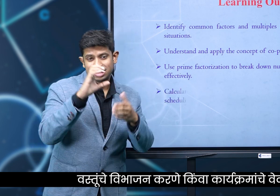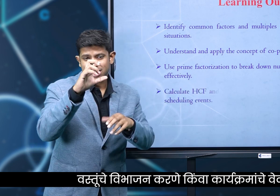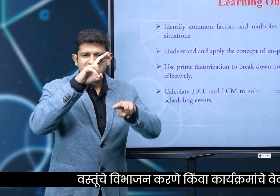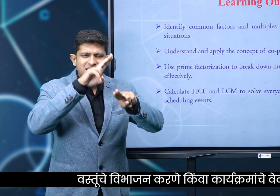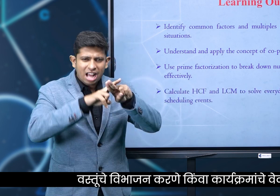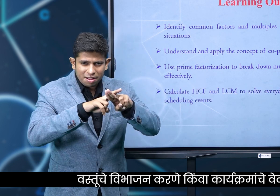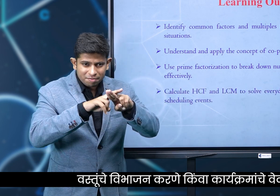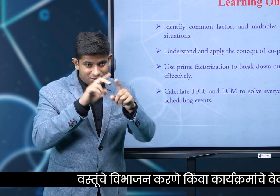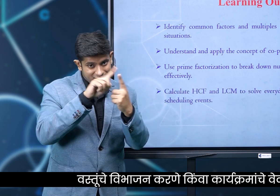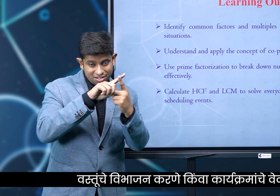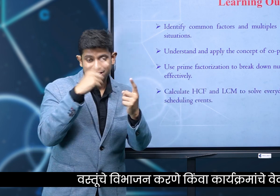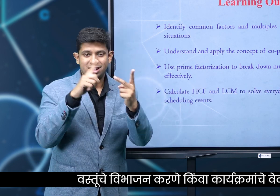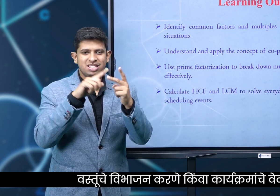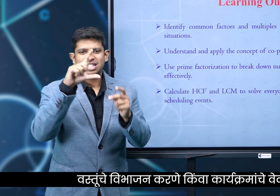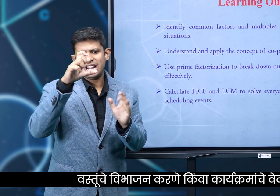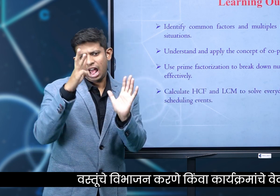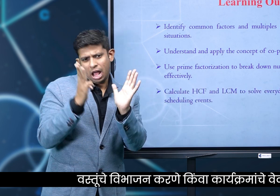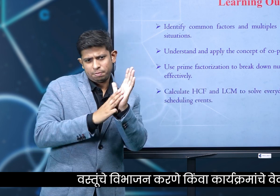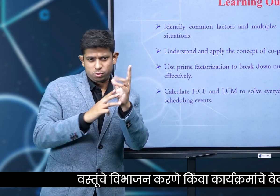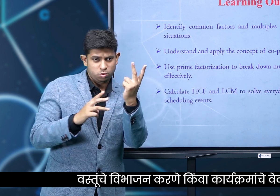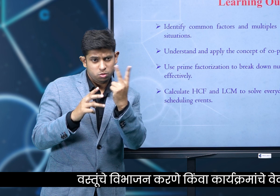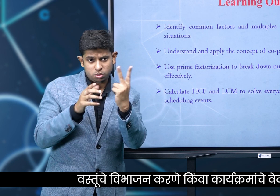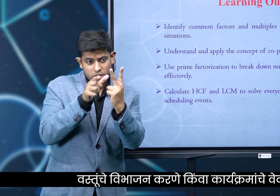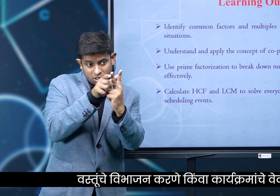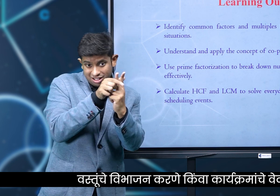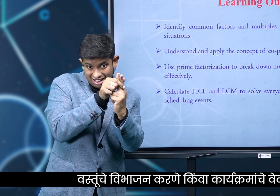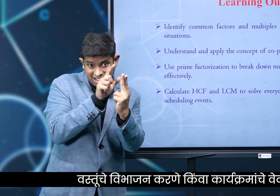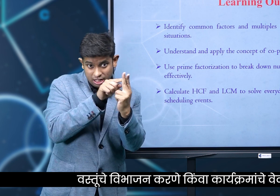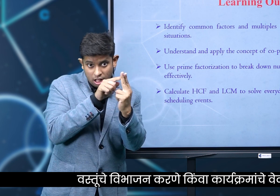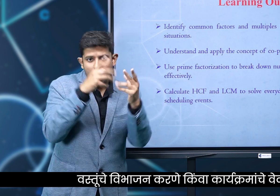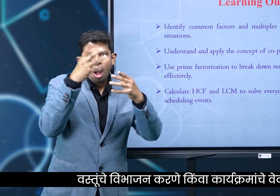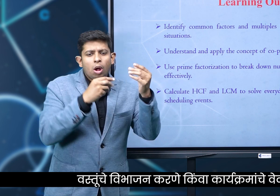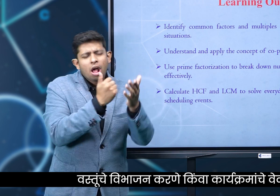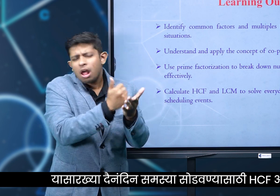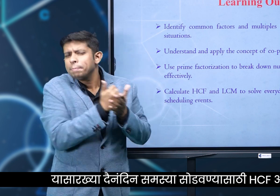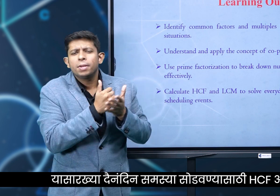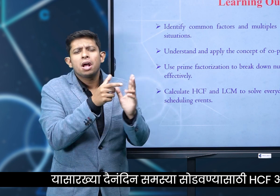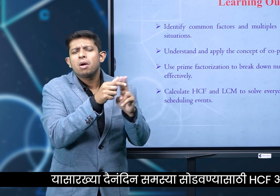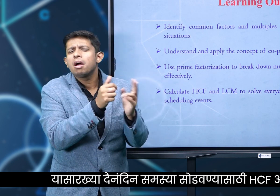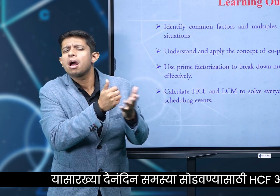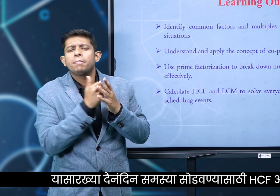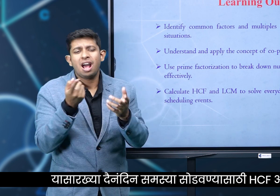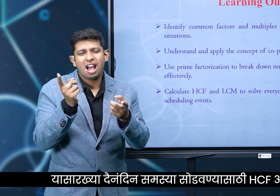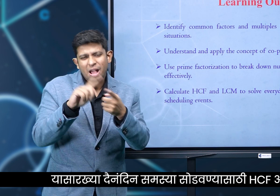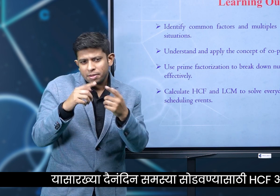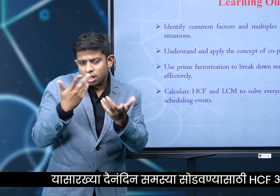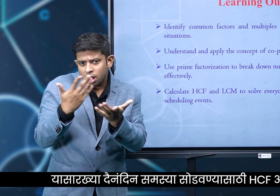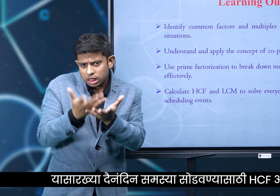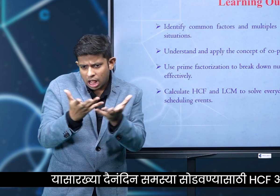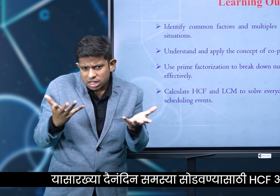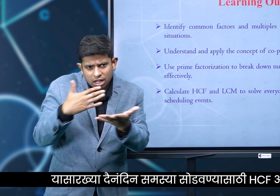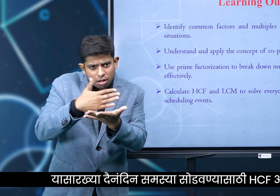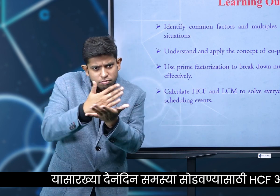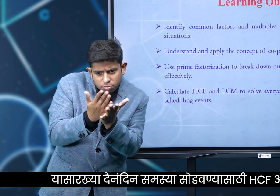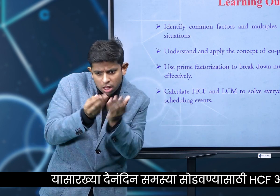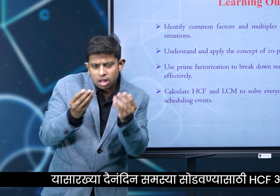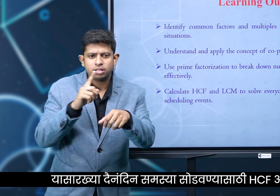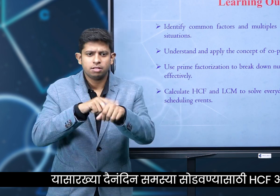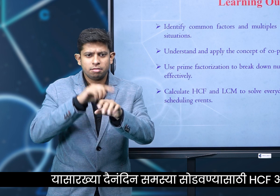वस्तूंचे विभाजन करणे किंवा कार्यक्रमांचे वेळापत्रक तयार करणे यांसारख्या दैनंदिन समस्या सोडवण्यासाठी